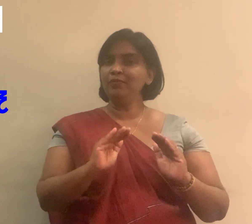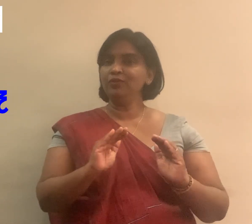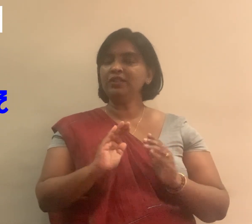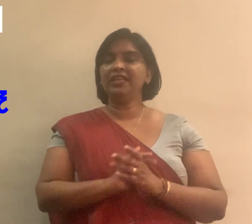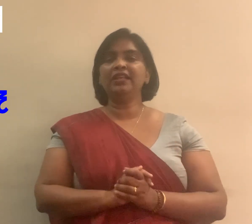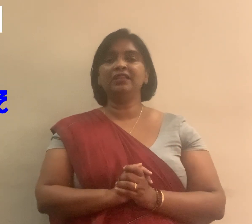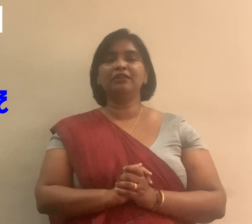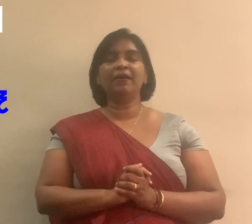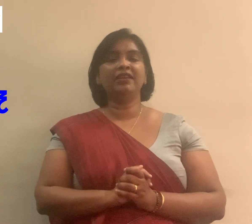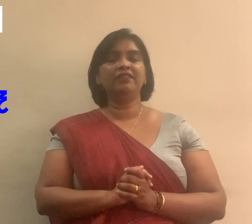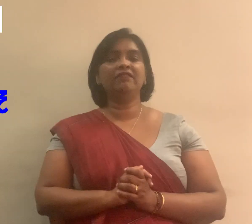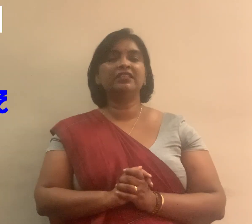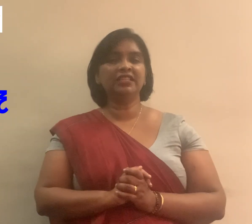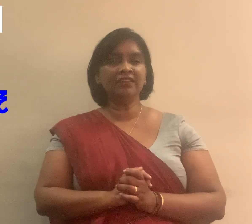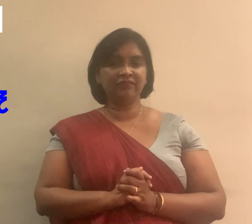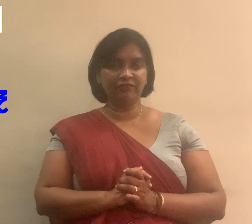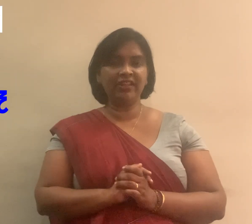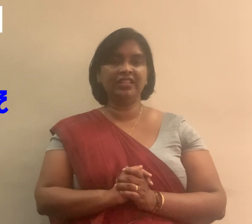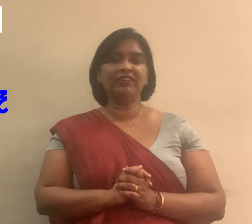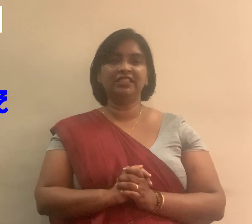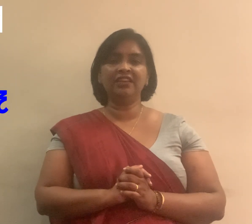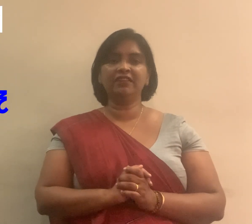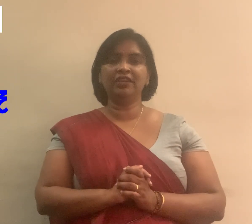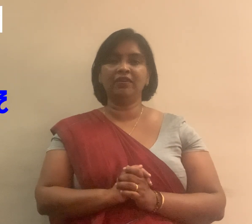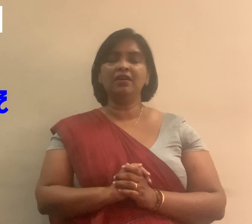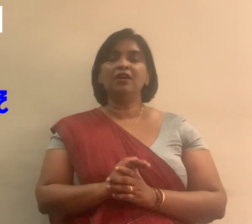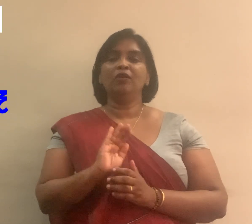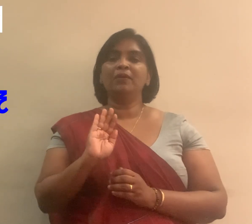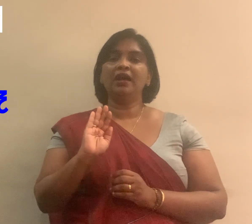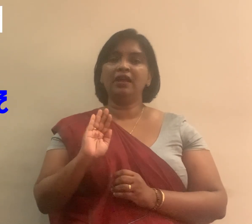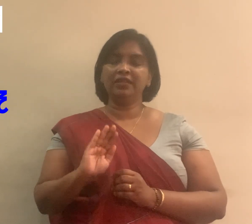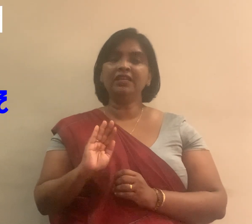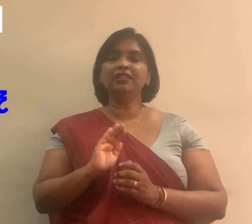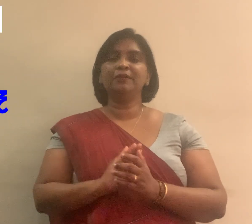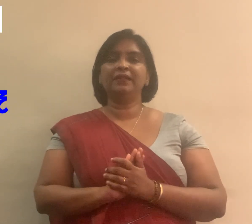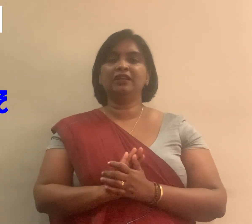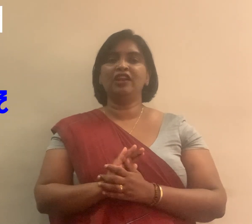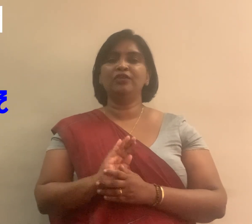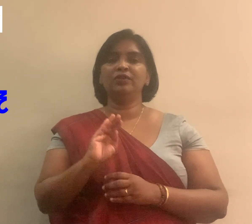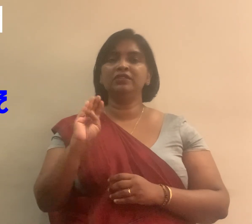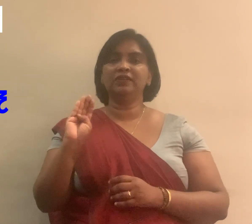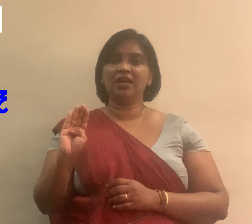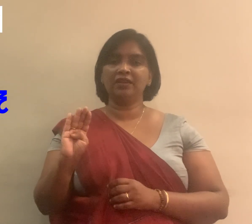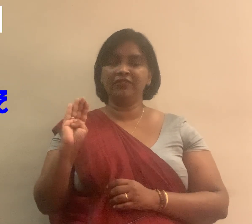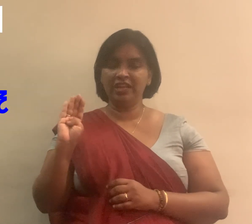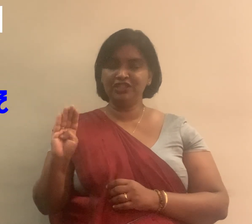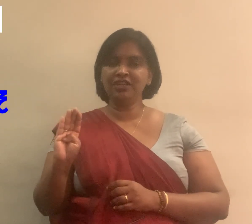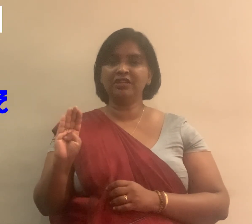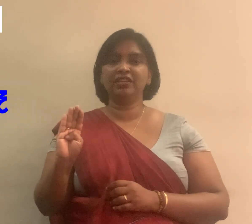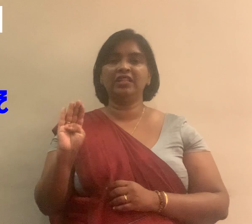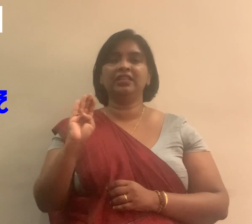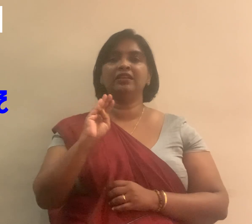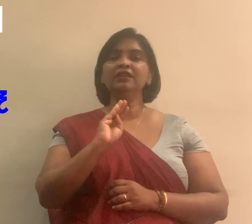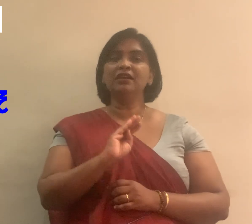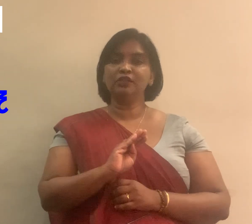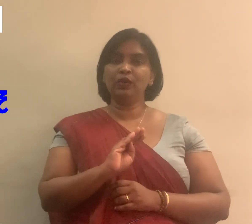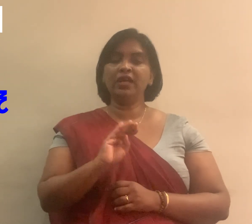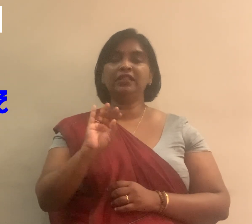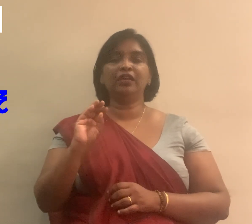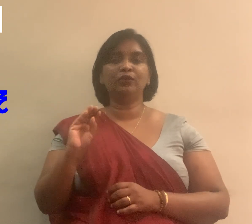වුණොත් ඒ නිර්මාණය වෙන වචනේ වැරදි වචනයක් එනවා. ඔබ හරියට ඉදිරිපත් කරන්න ඕන ස්වර ව්‍යංජන අක්ෂරයත් එක්ක ස්වරයත් එකතු